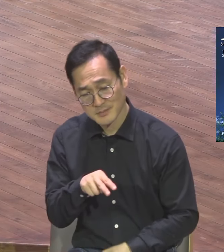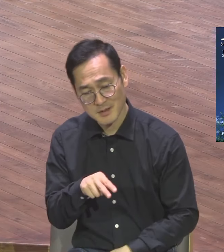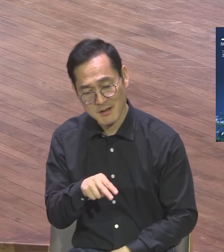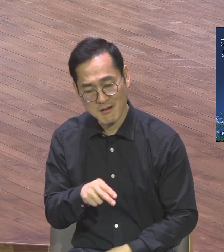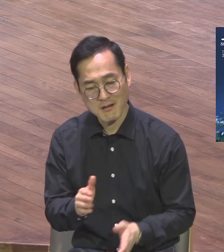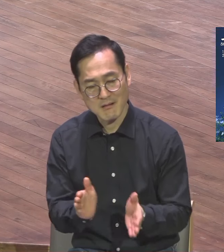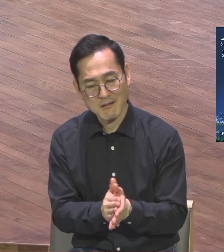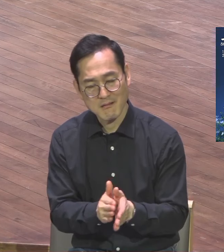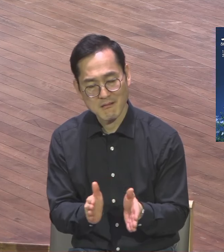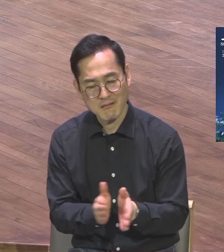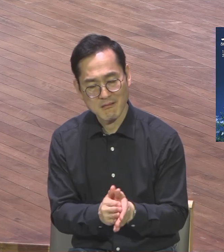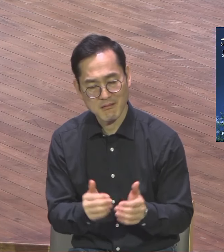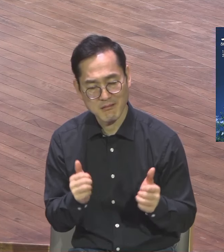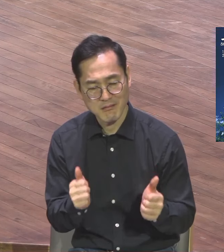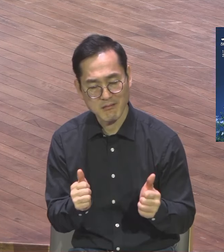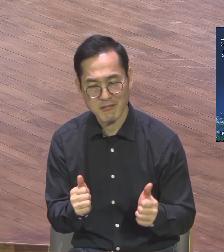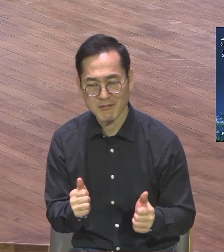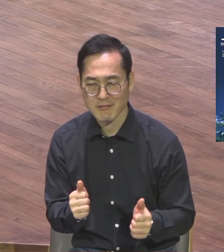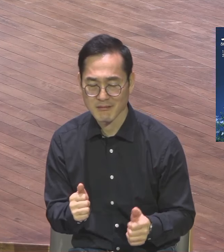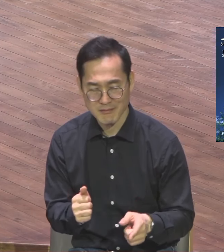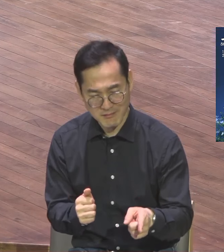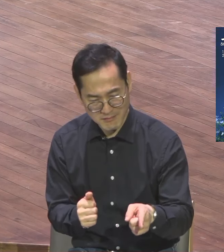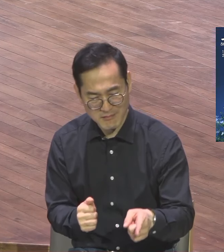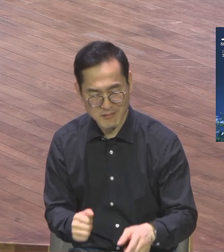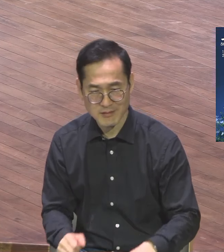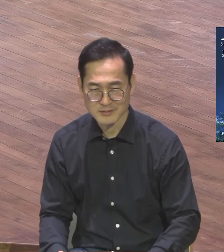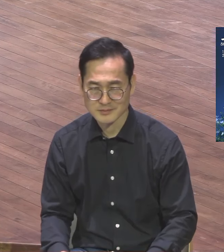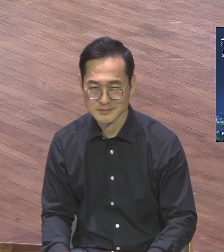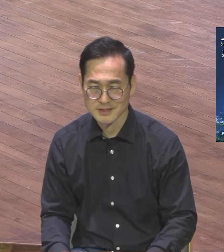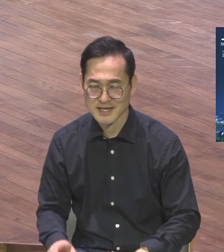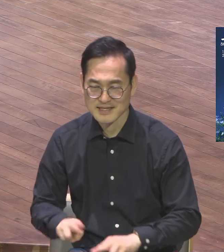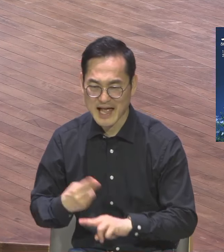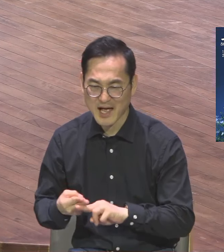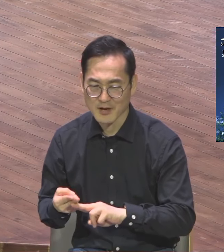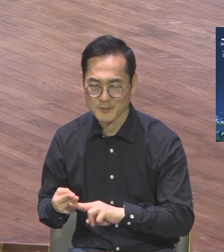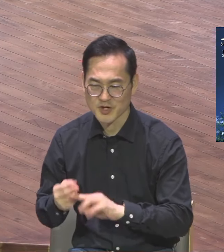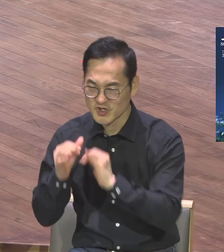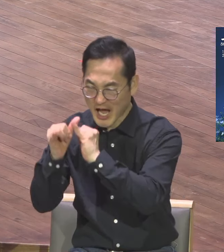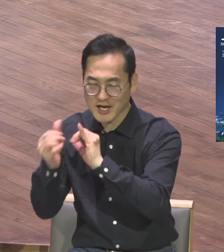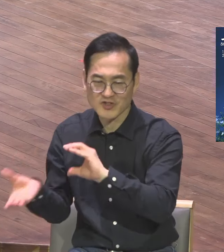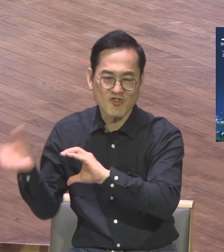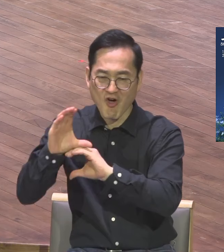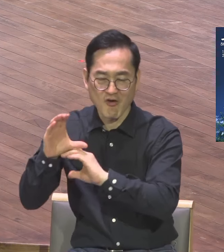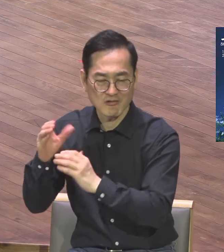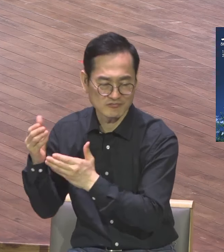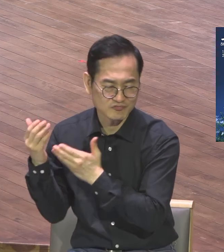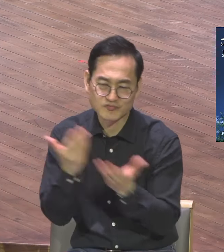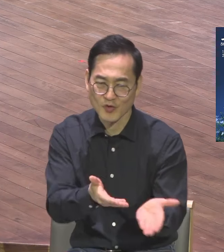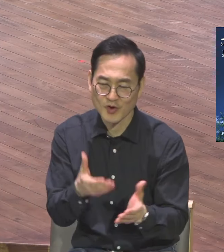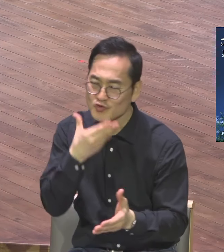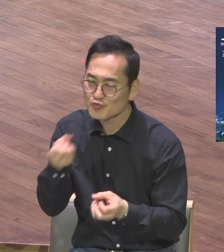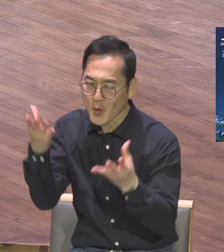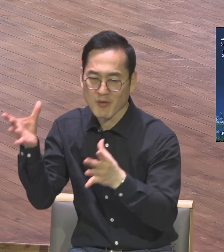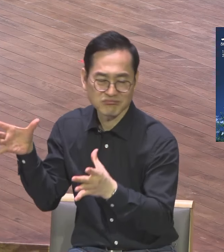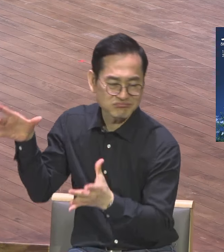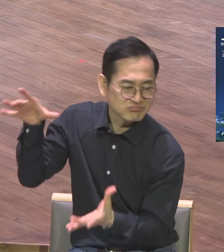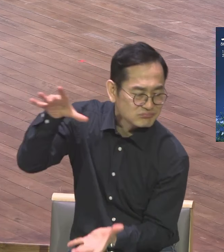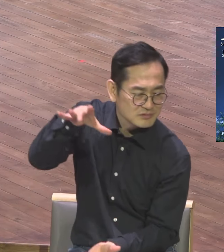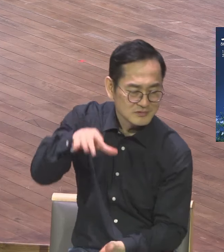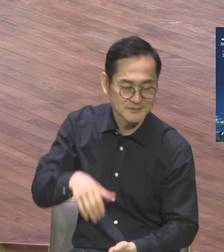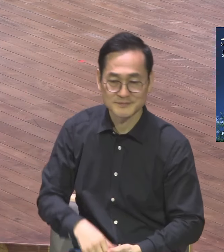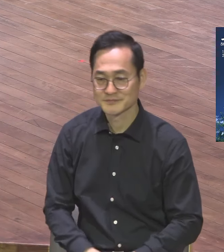하나님은 다 아시고 놀라운 상급으로 덮어주신다. 상급으로